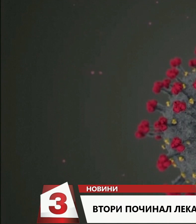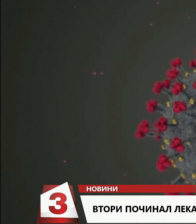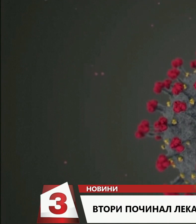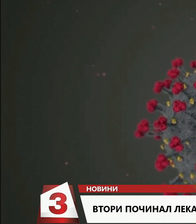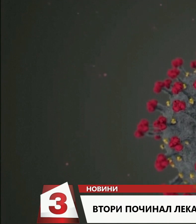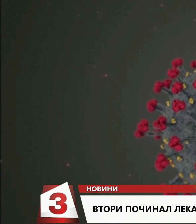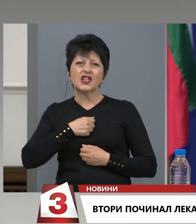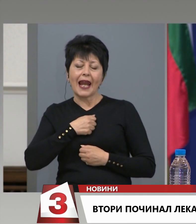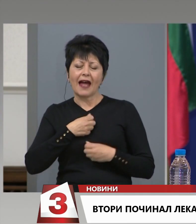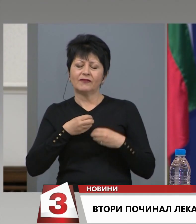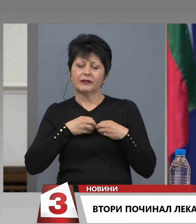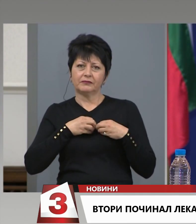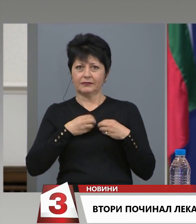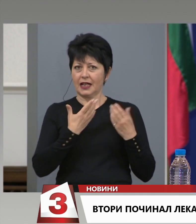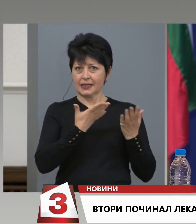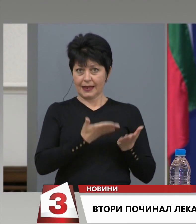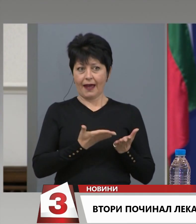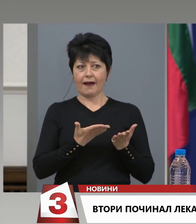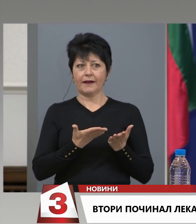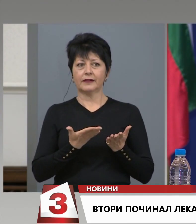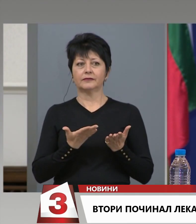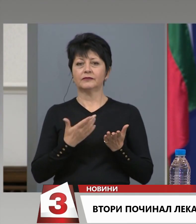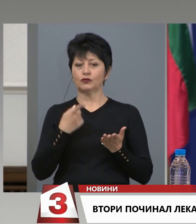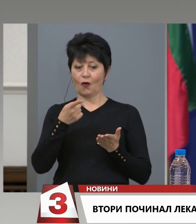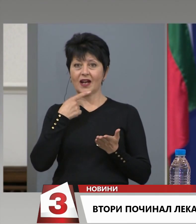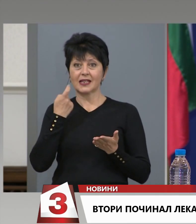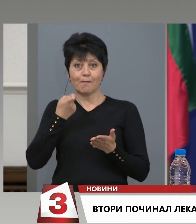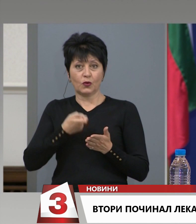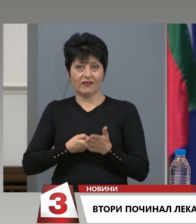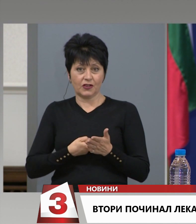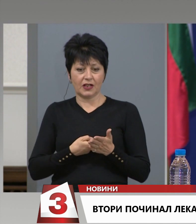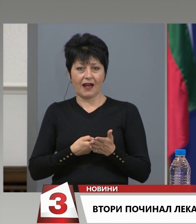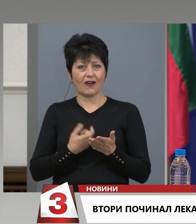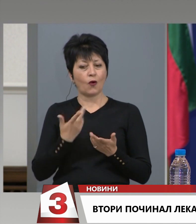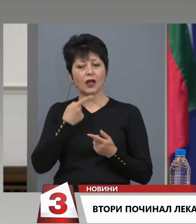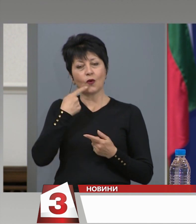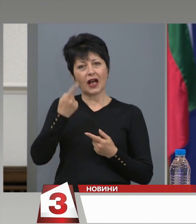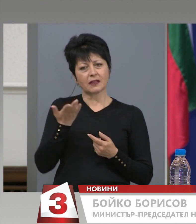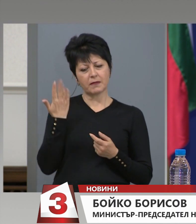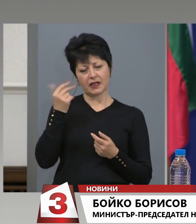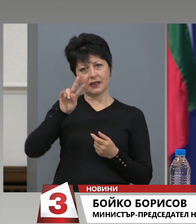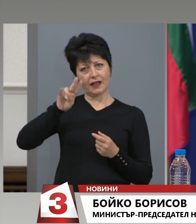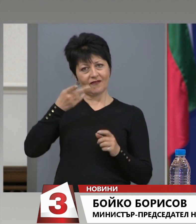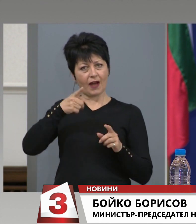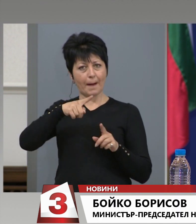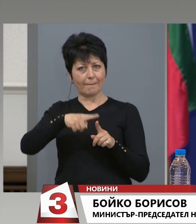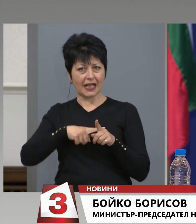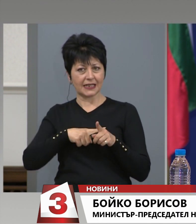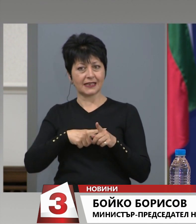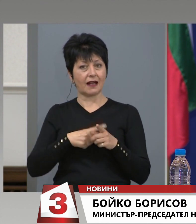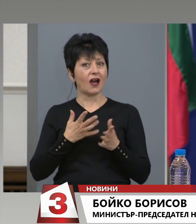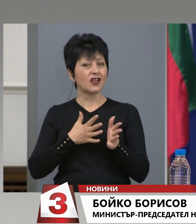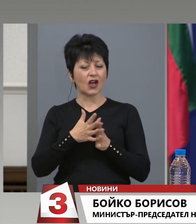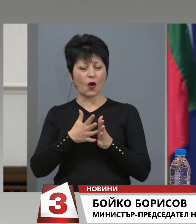на този вирус. Отново се потвърждава това, което преди два месеца ви казахме. Че тези хора, които са на първа